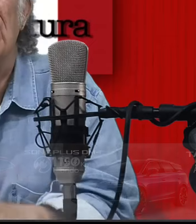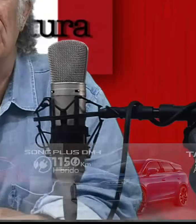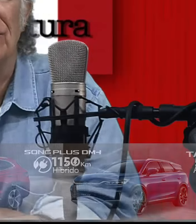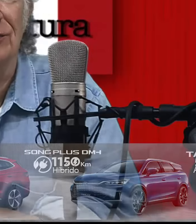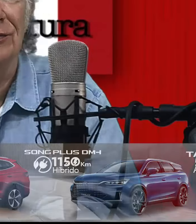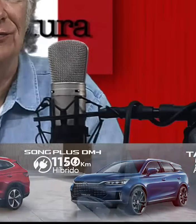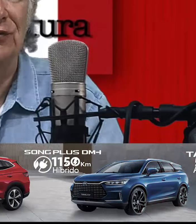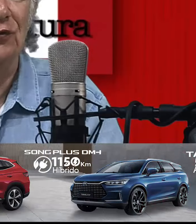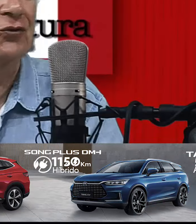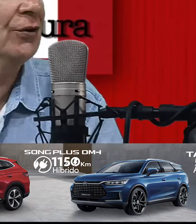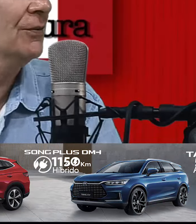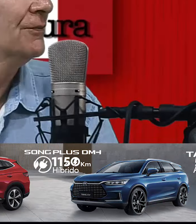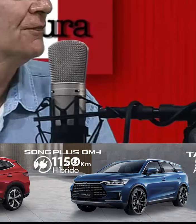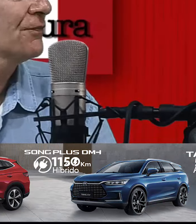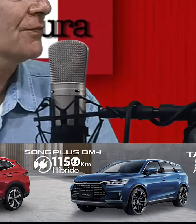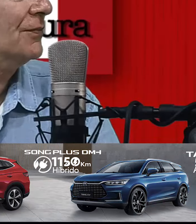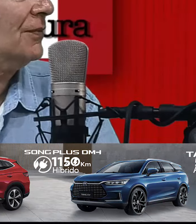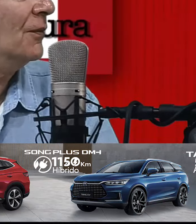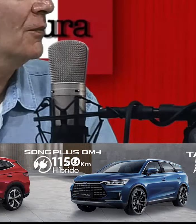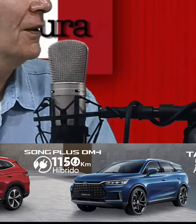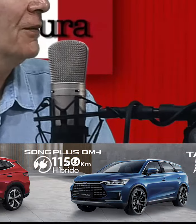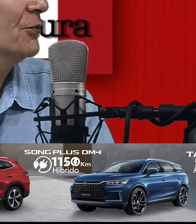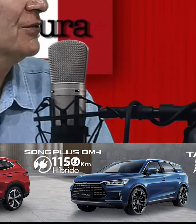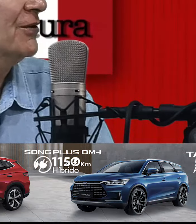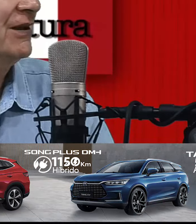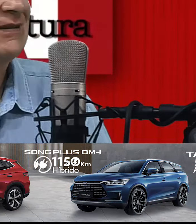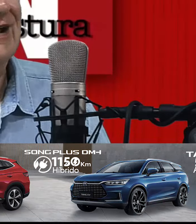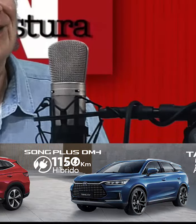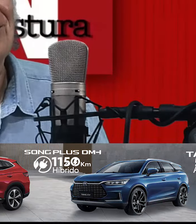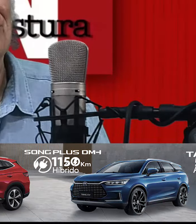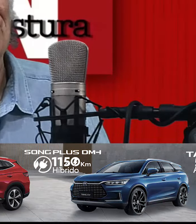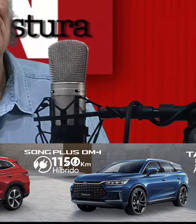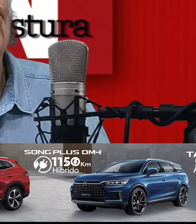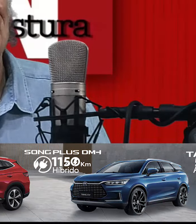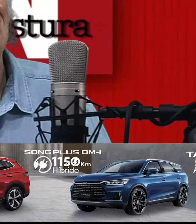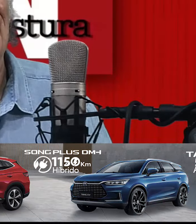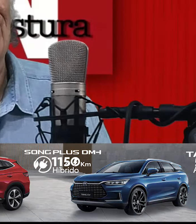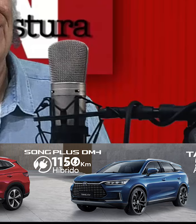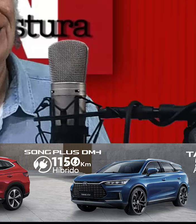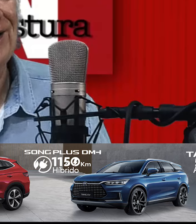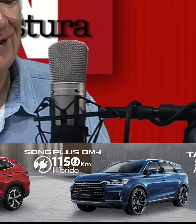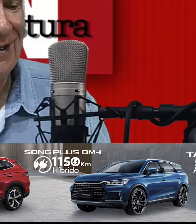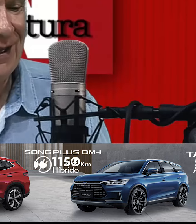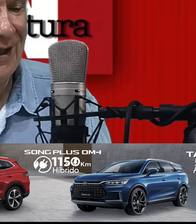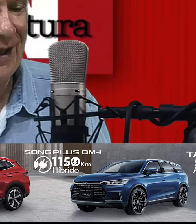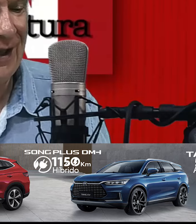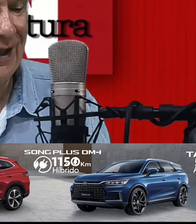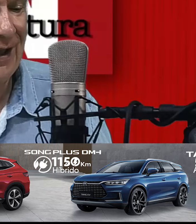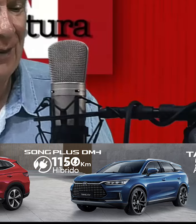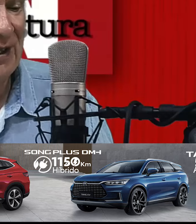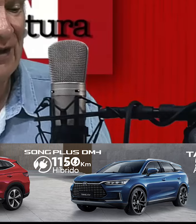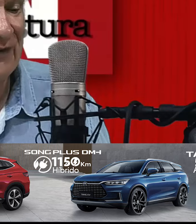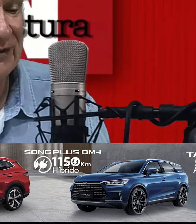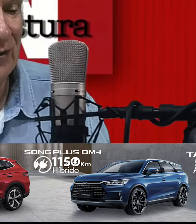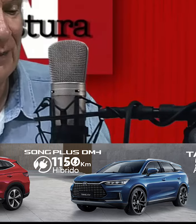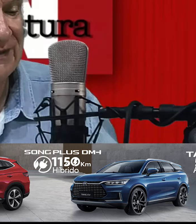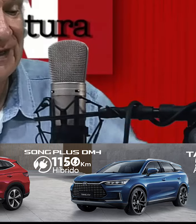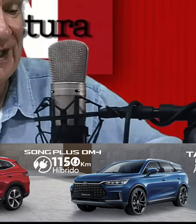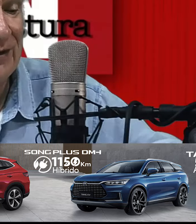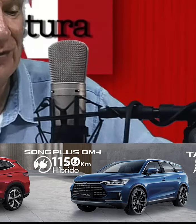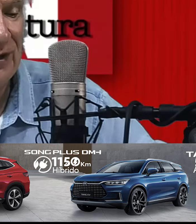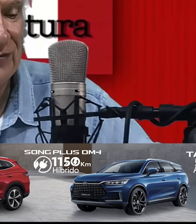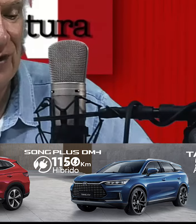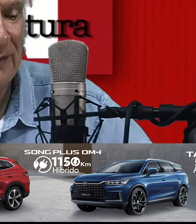Ahí me jugaron sucio, me pusieron la zancadilla porque metieron a mis afectos